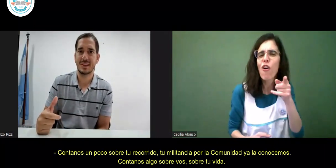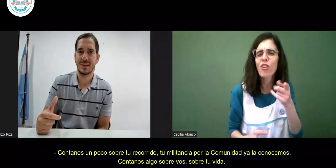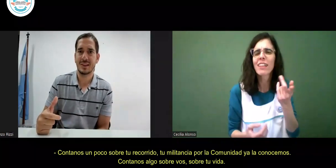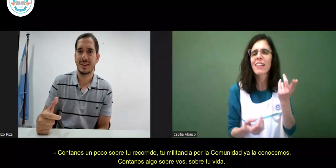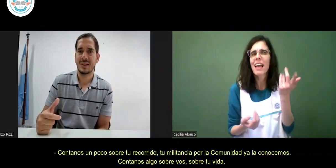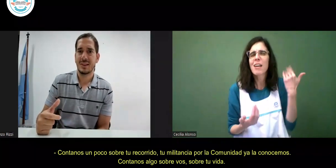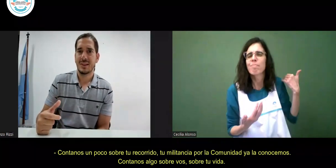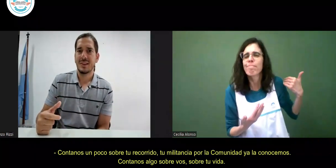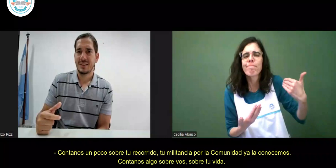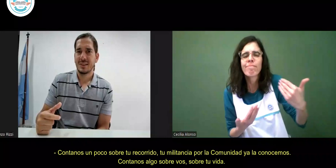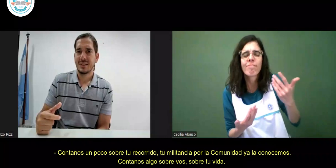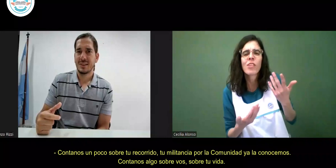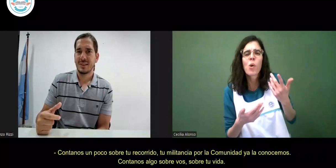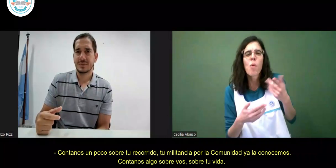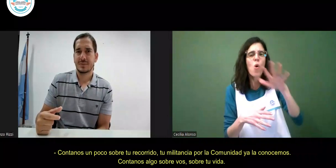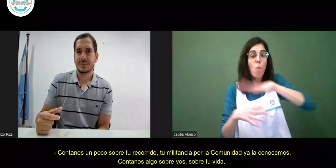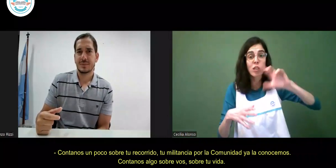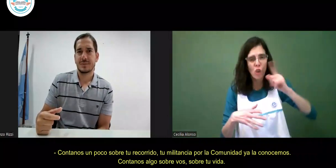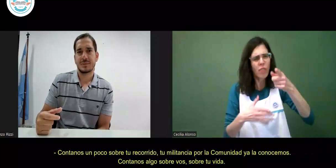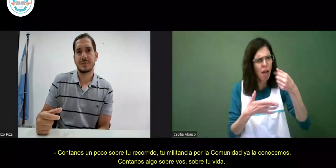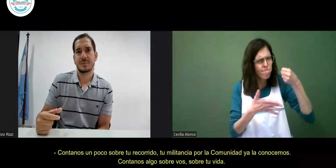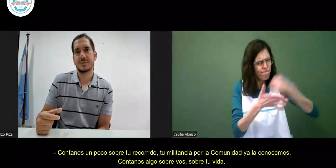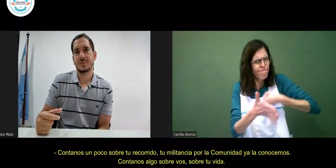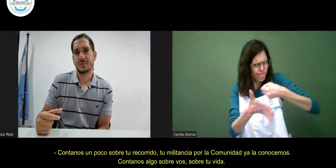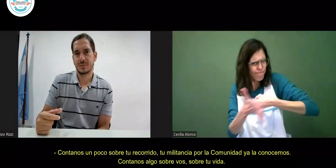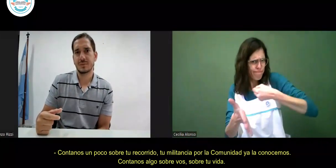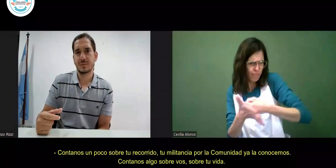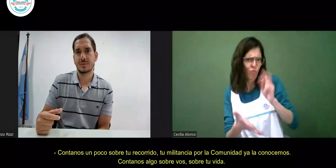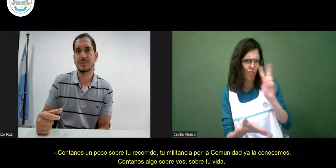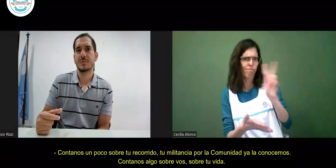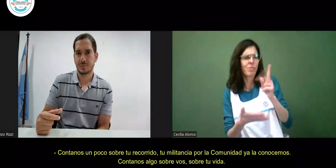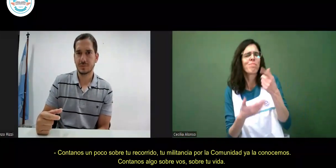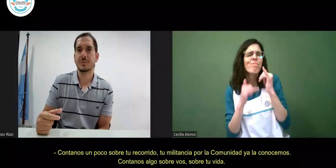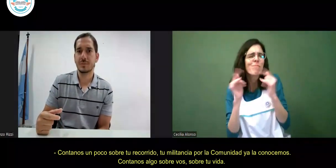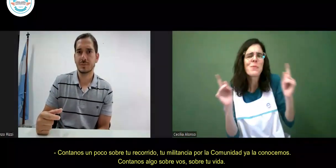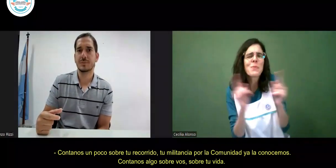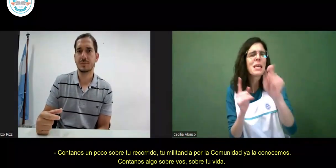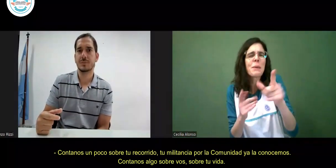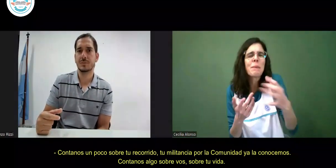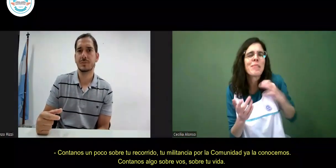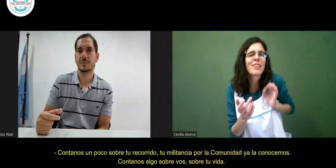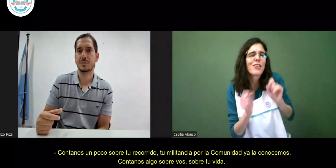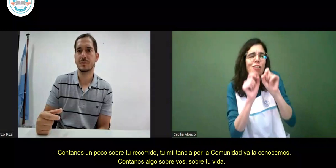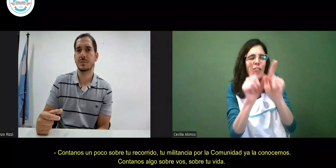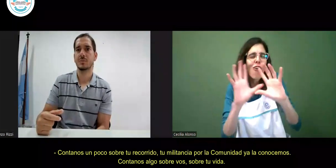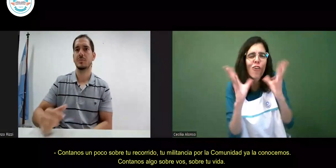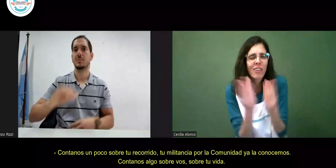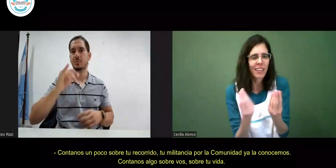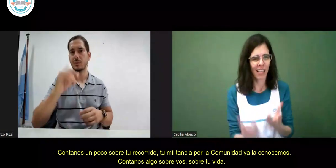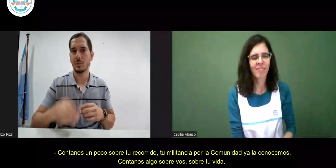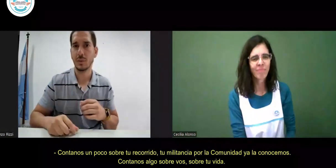Contanos un poco sobre tu recorrido, tu militancia por la comunidad, ya la conocemos. Contanos algo sobre